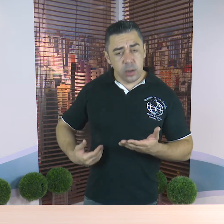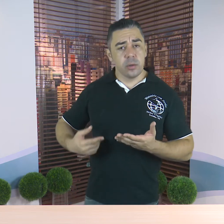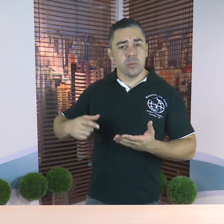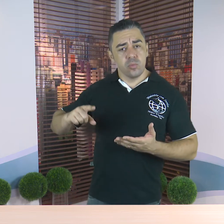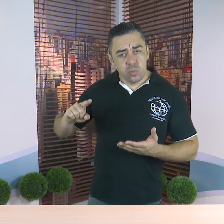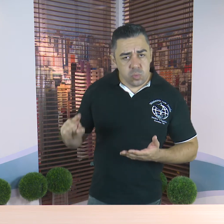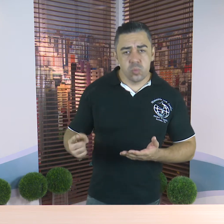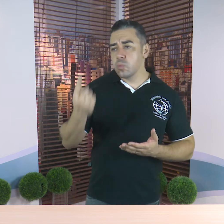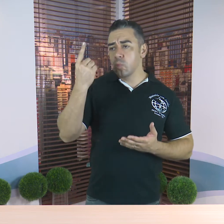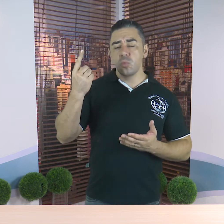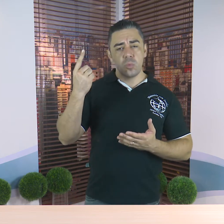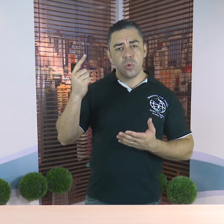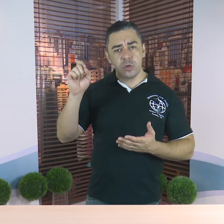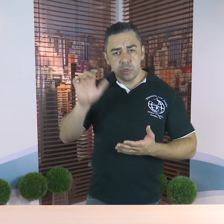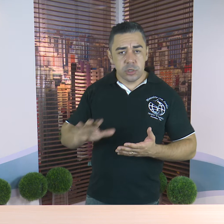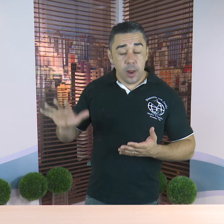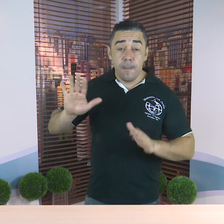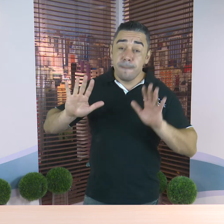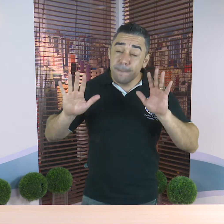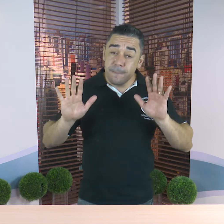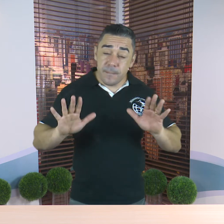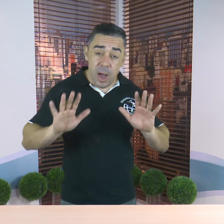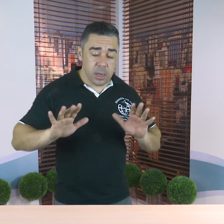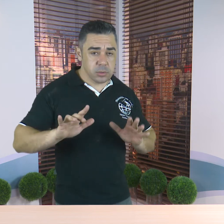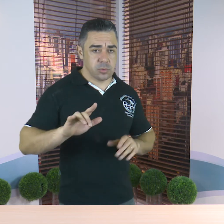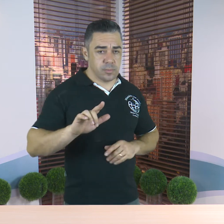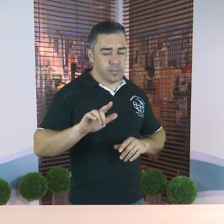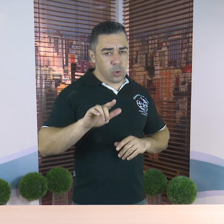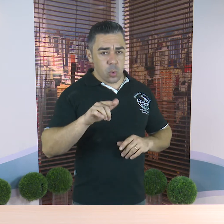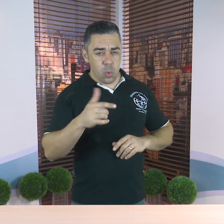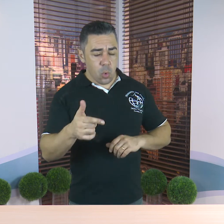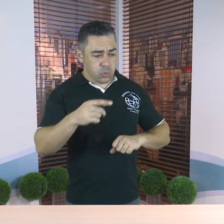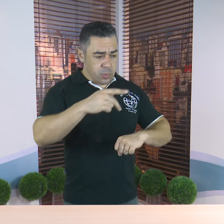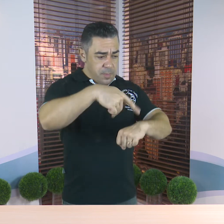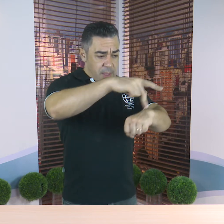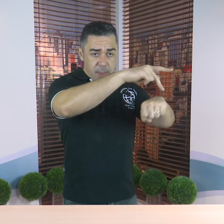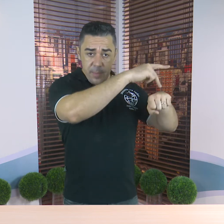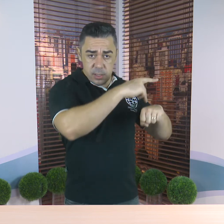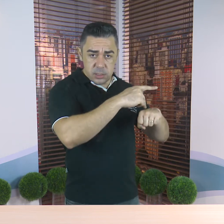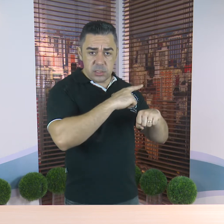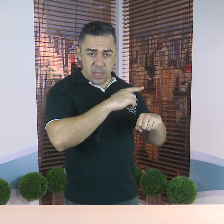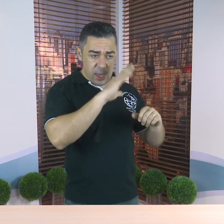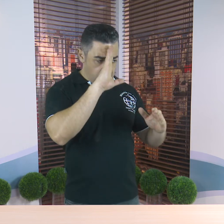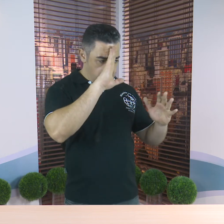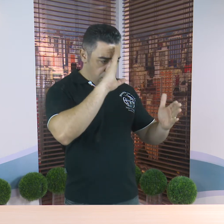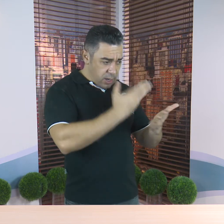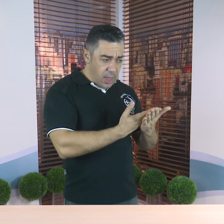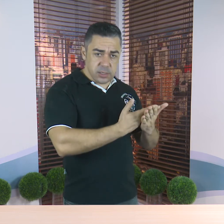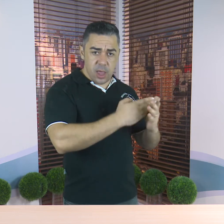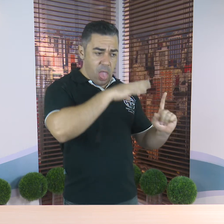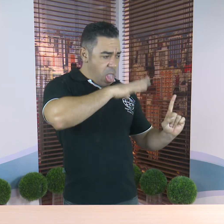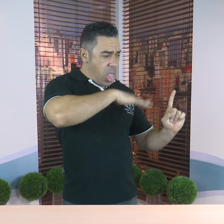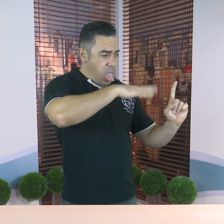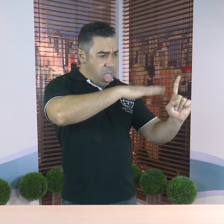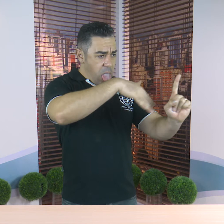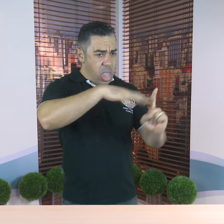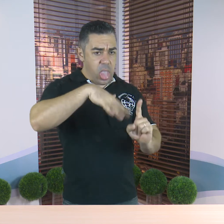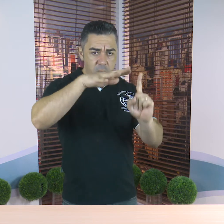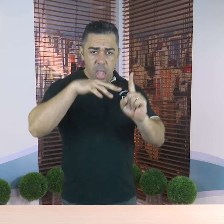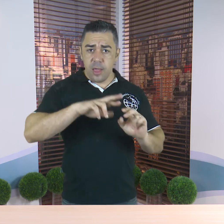natureza universal, por outro lado, a fragmentação de crenças distribuídas entre várias divindades